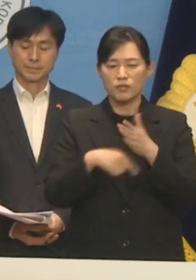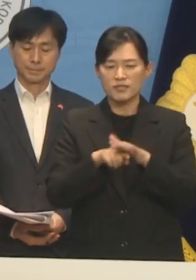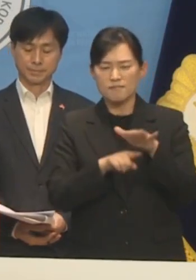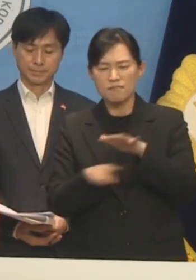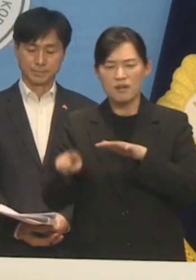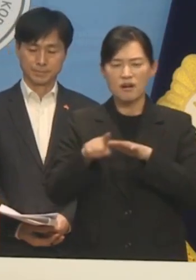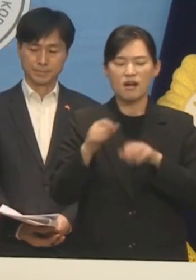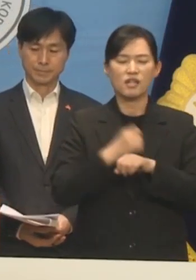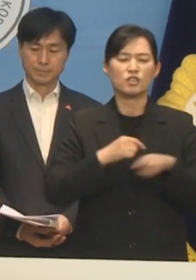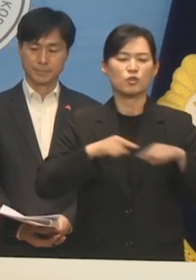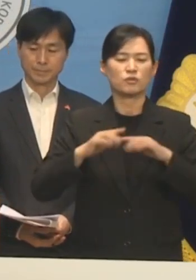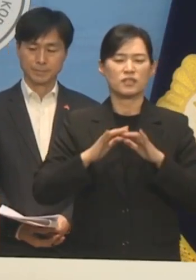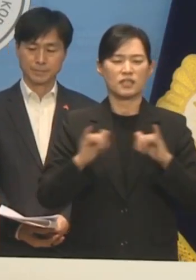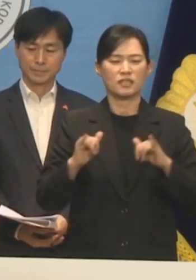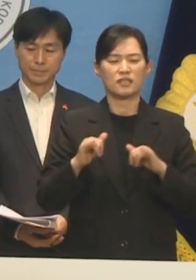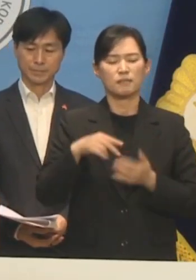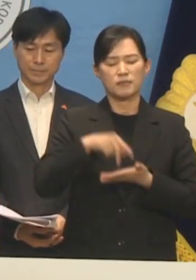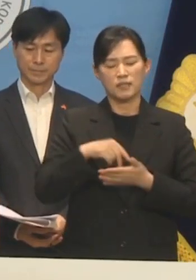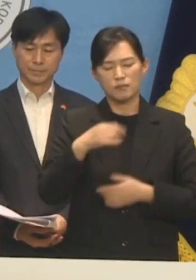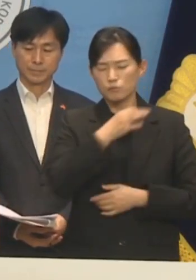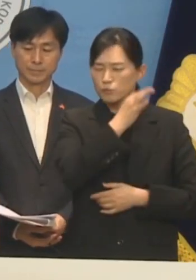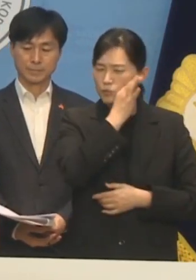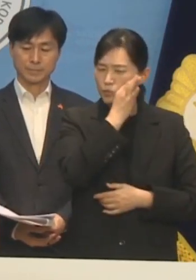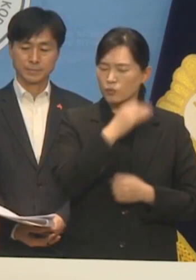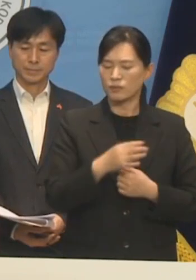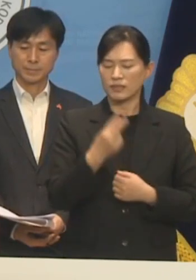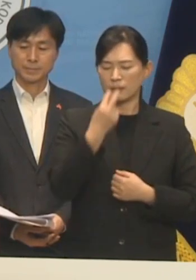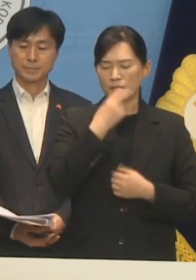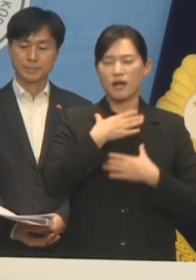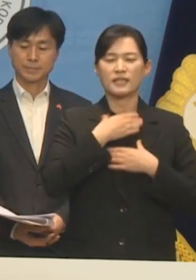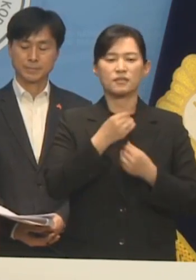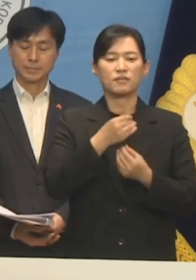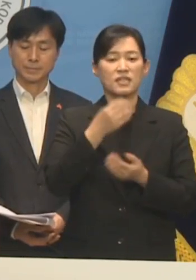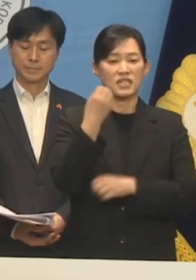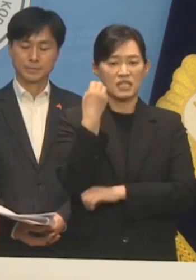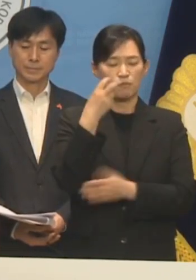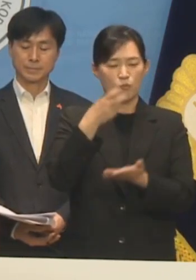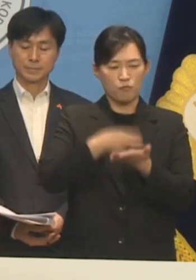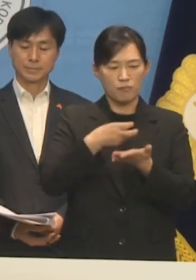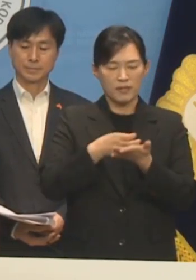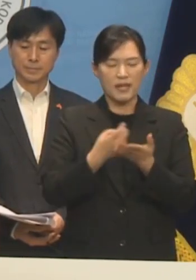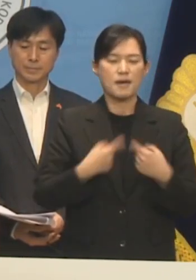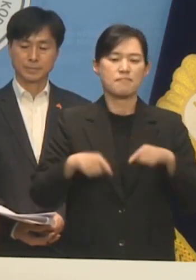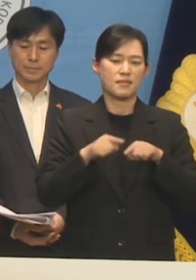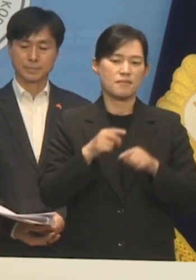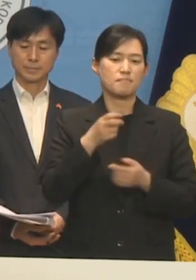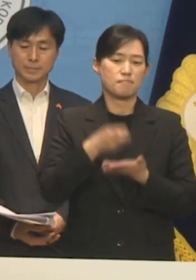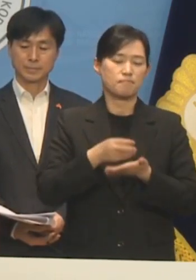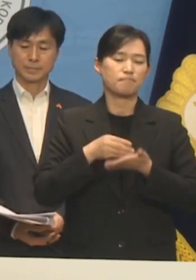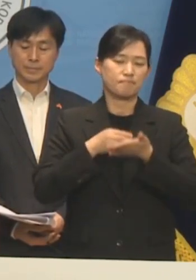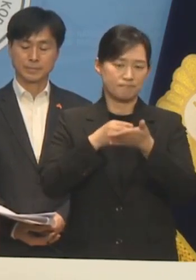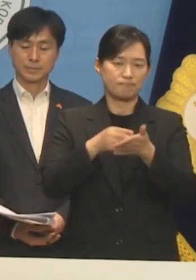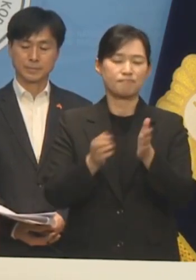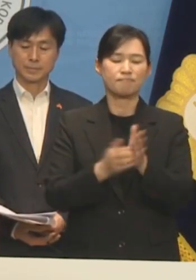할 정치인으로 부끄러웠고 그 때문에 생명안전기본법 제정을 위한 공동 발의에 나서게 되었습니다.